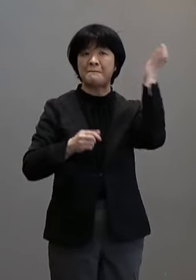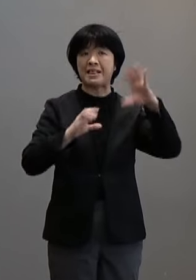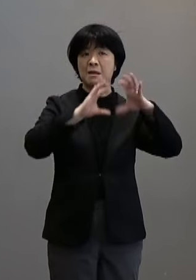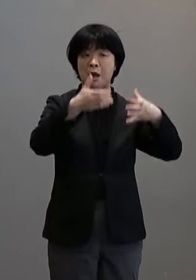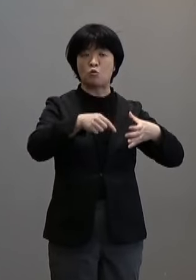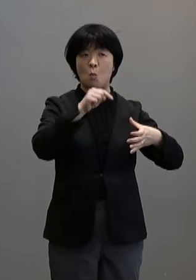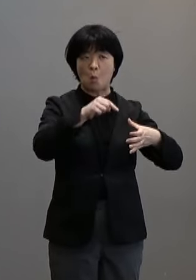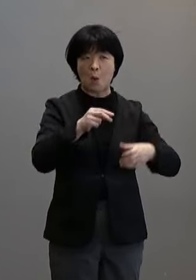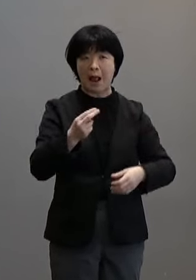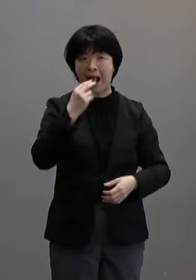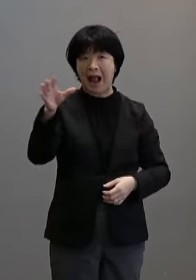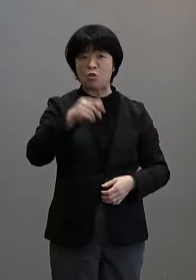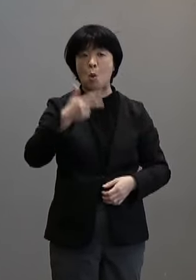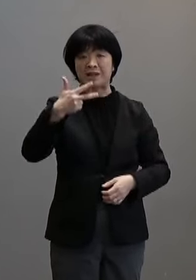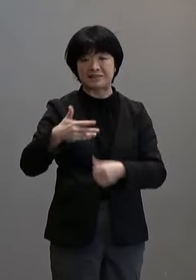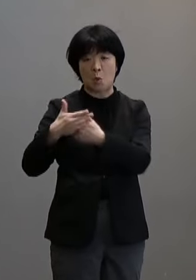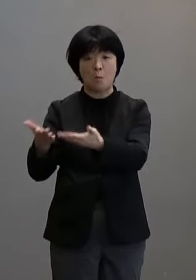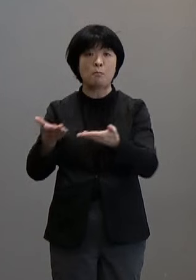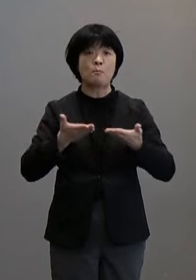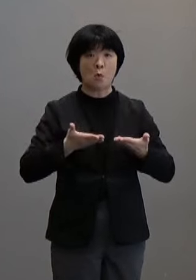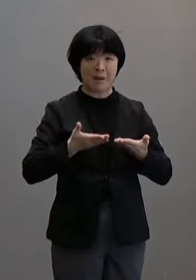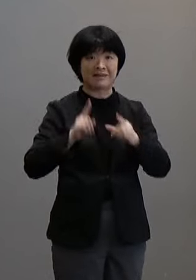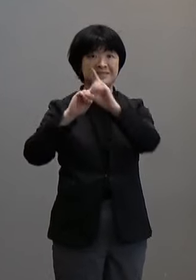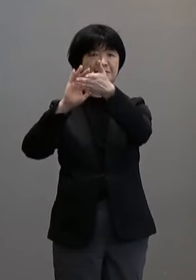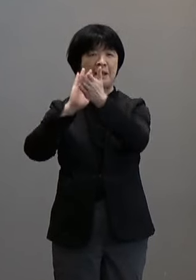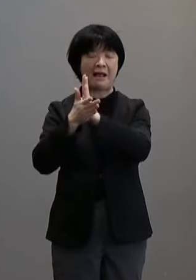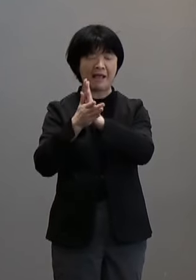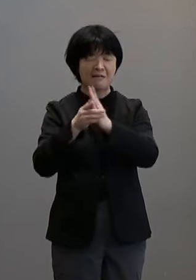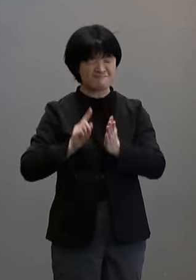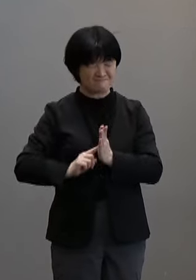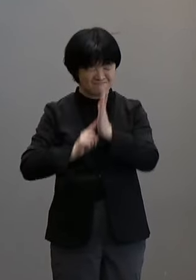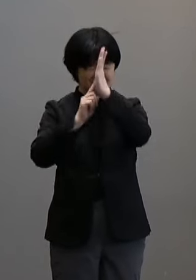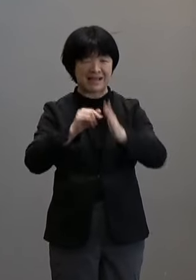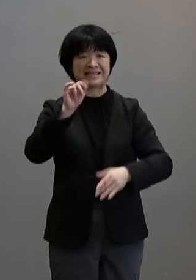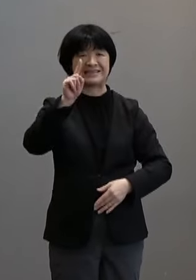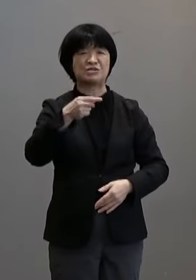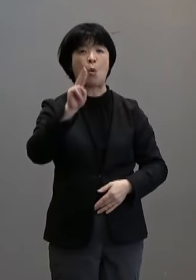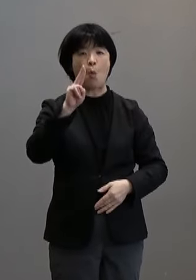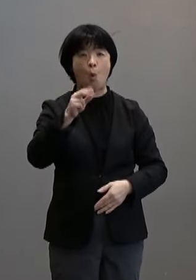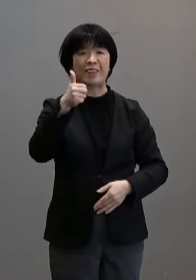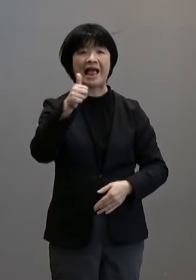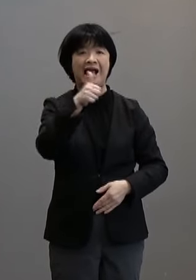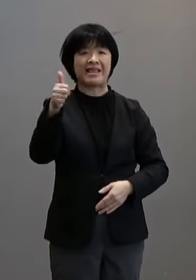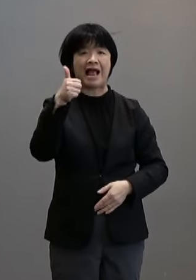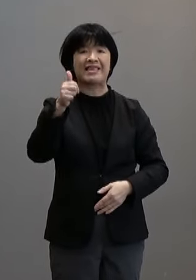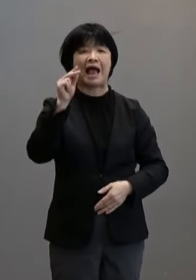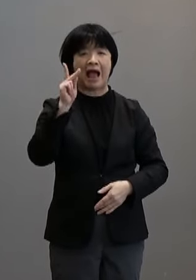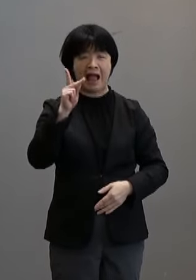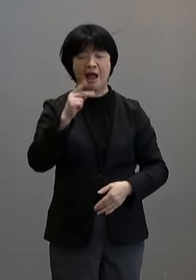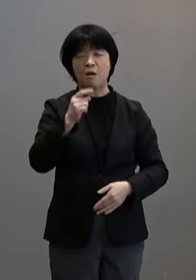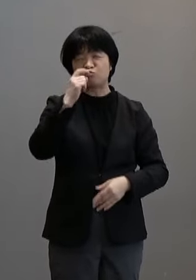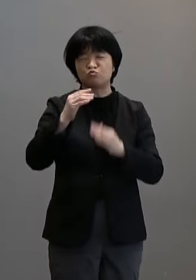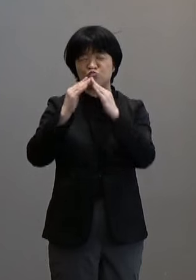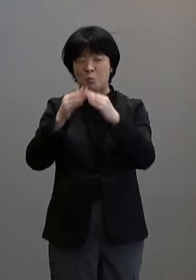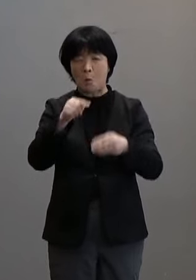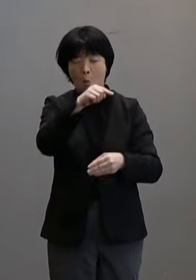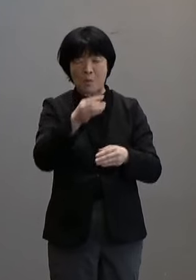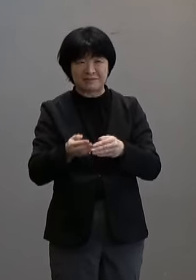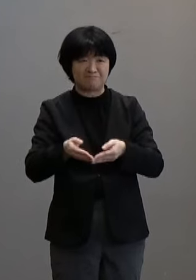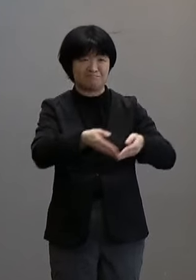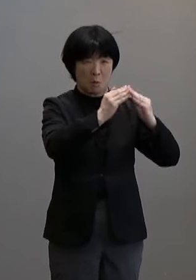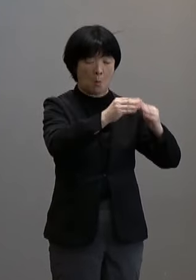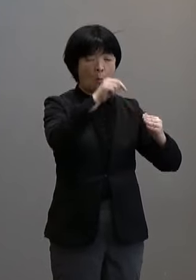には香取市の協力をいただき、千葉県の偉人伊能忠敬の旧宅を制作し、その旧宅内の